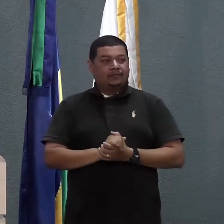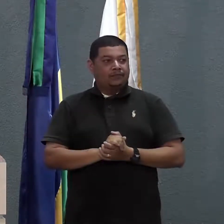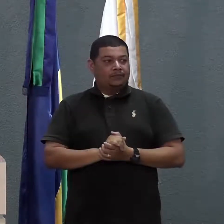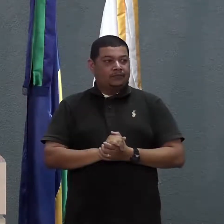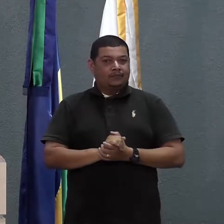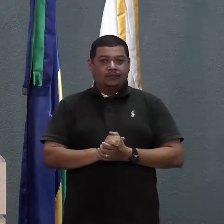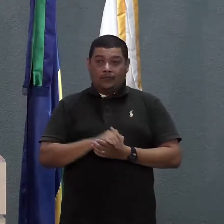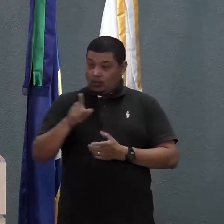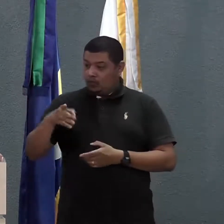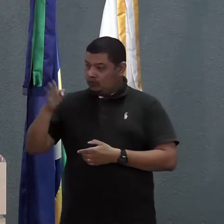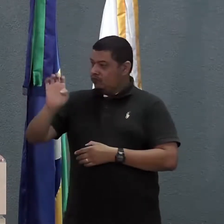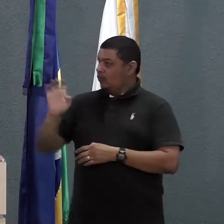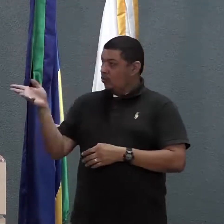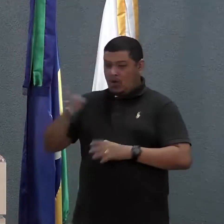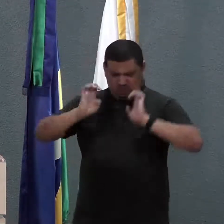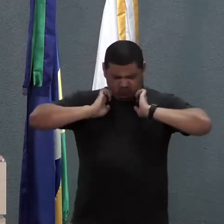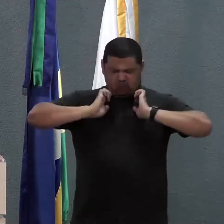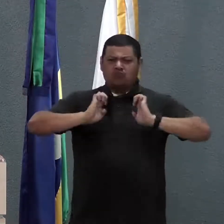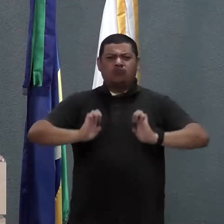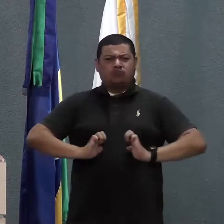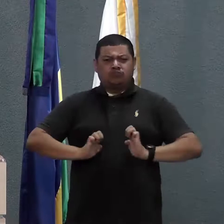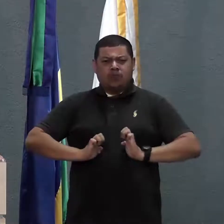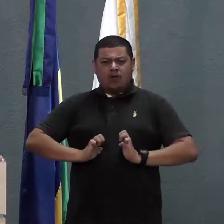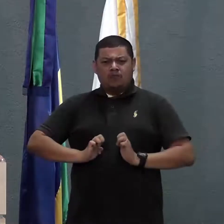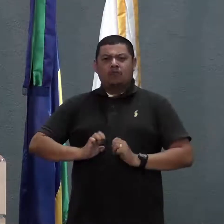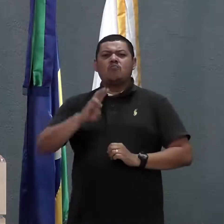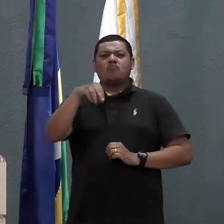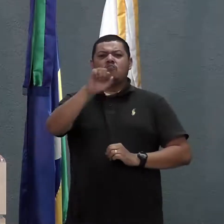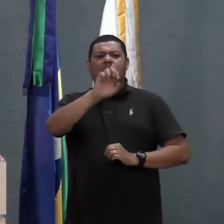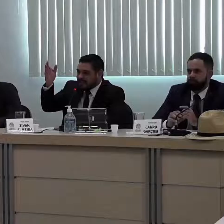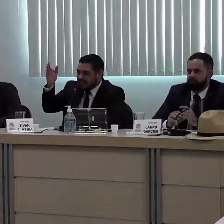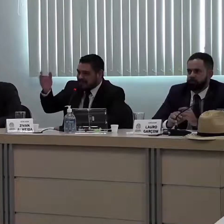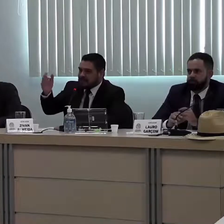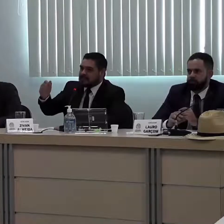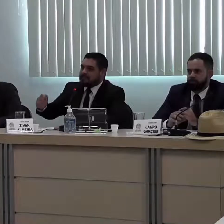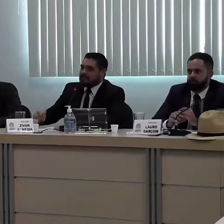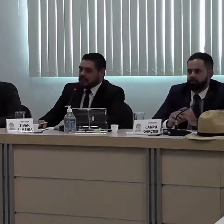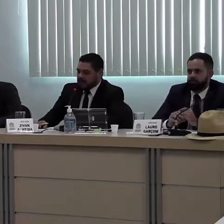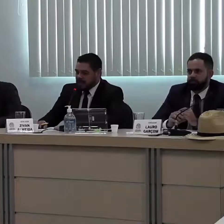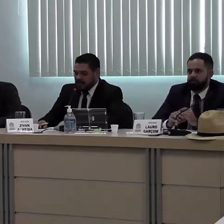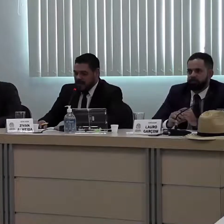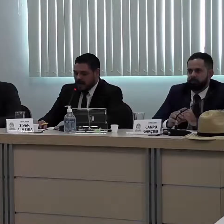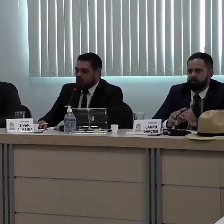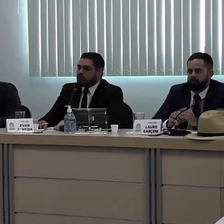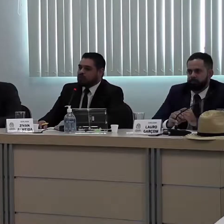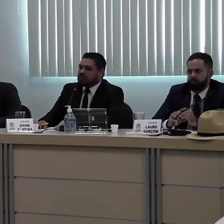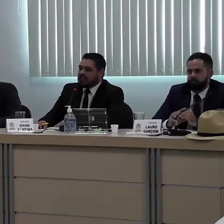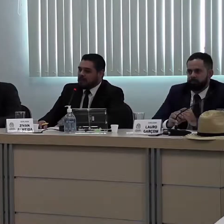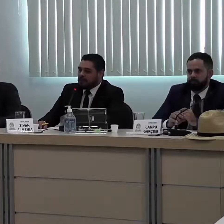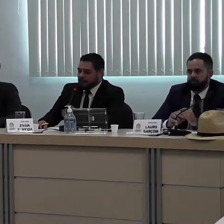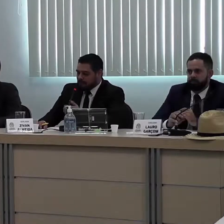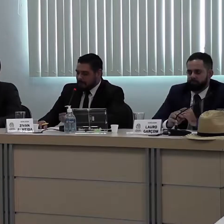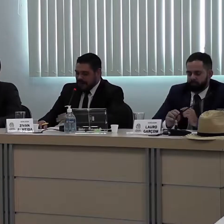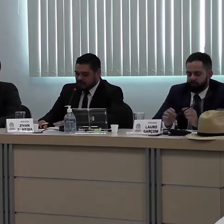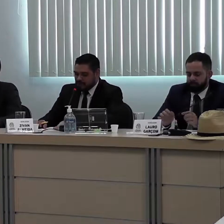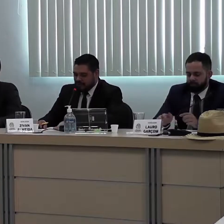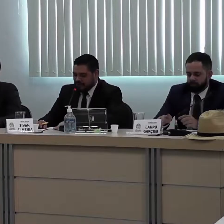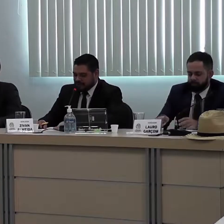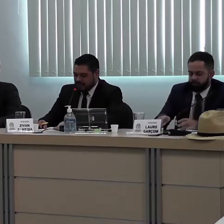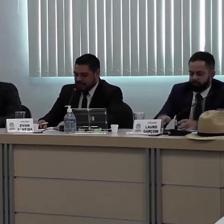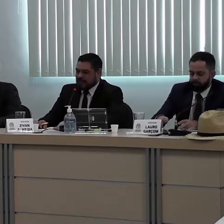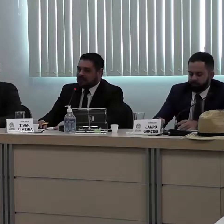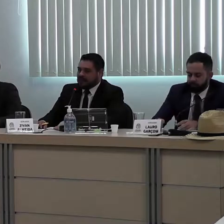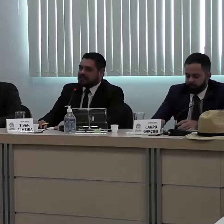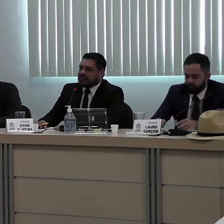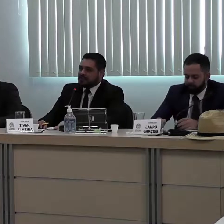pessoa íntegra, de uma moral ilibada, e eu tenho certeza que a condução, mais uma